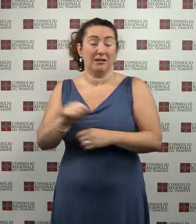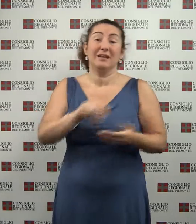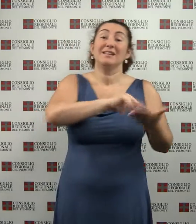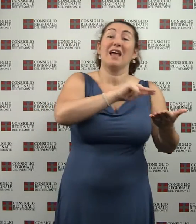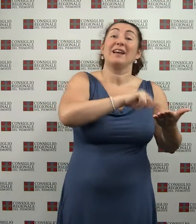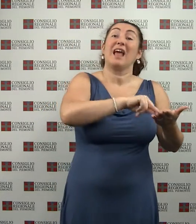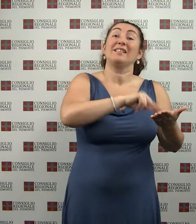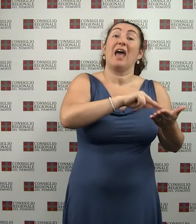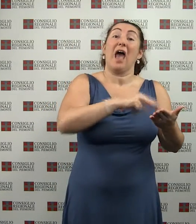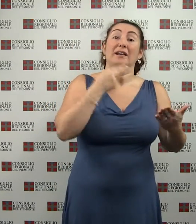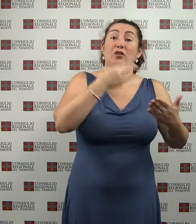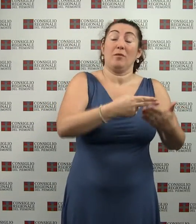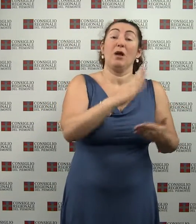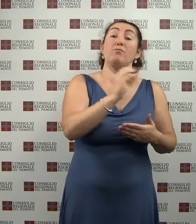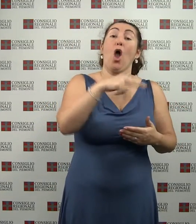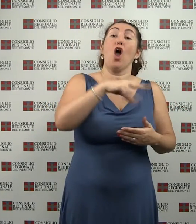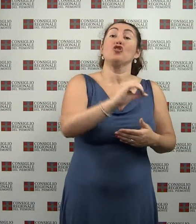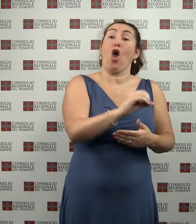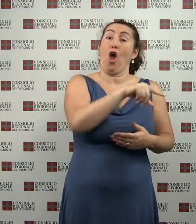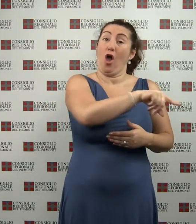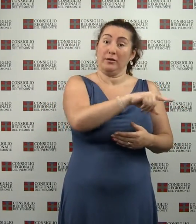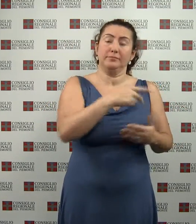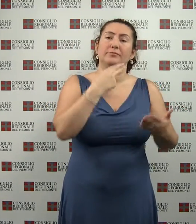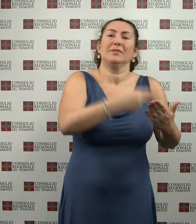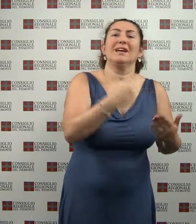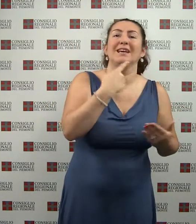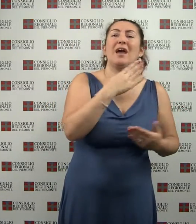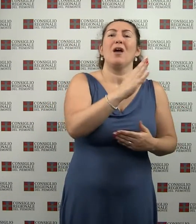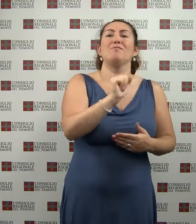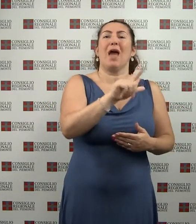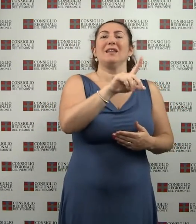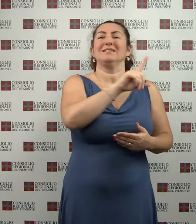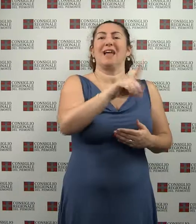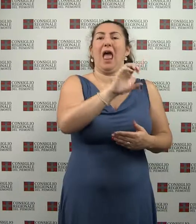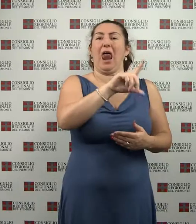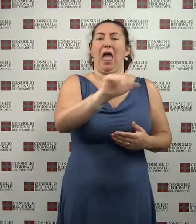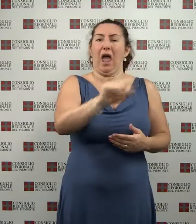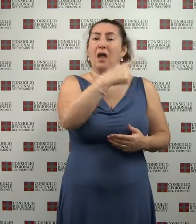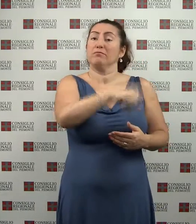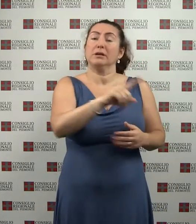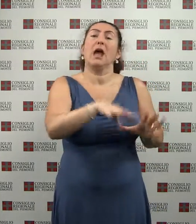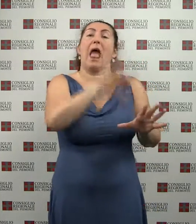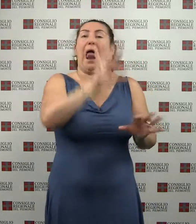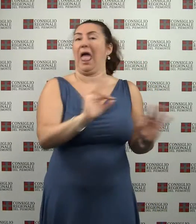Bono, Movimento 5 Stelle, ha proposto il nome di Stefania Bazzella, che è risultata non eletta.